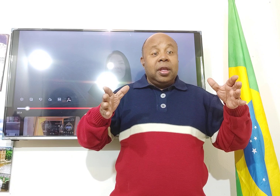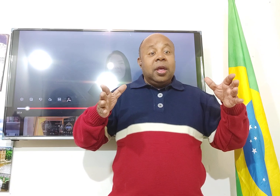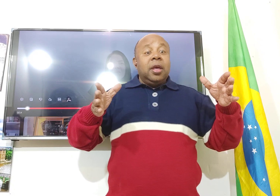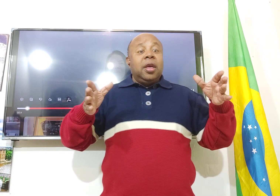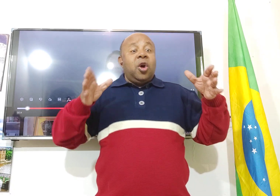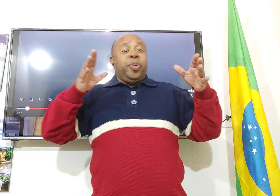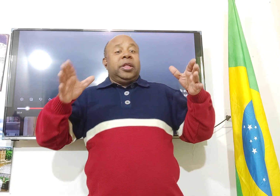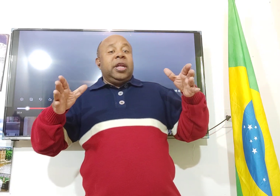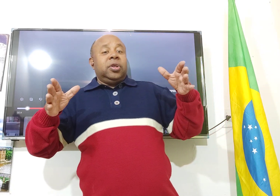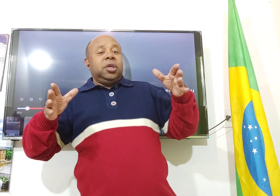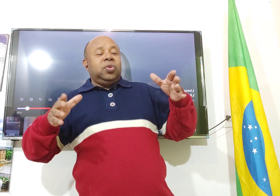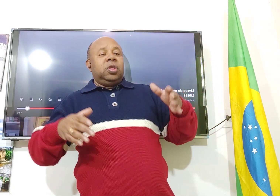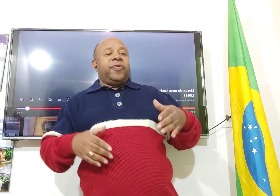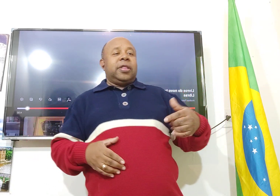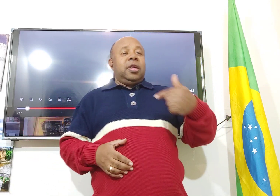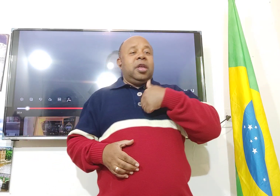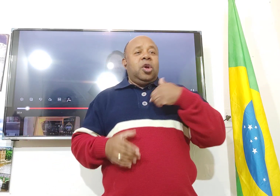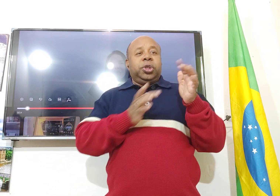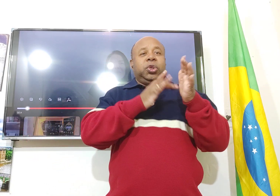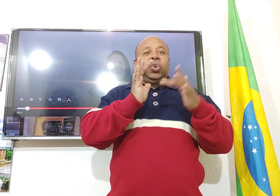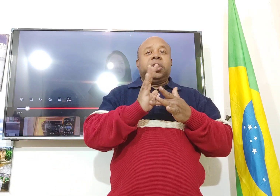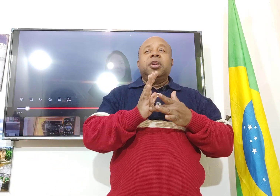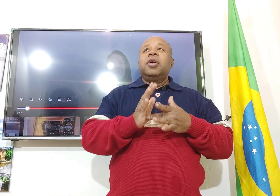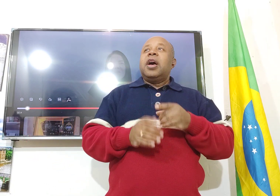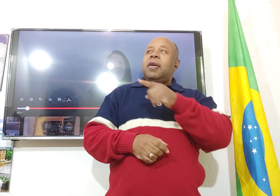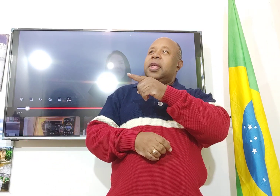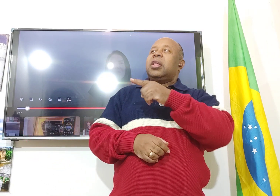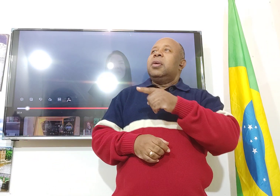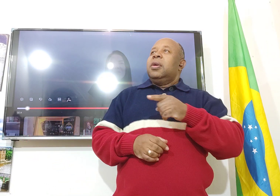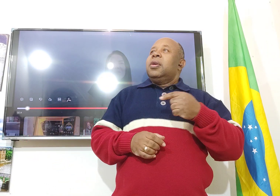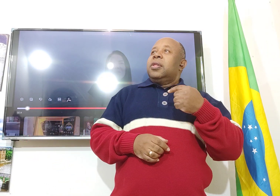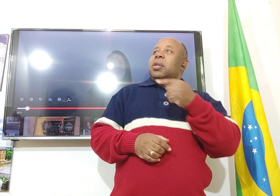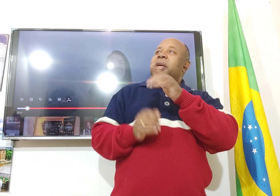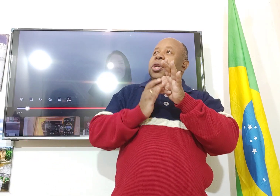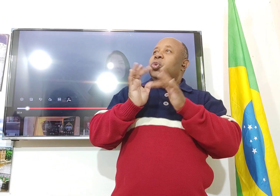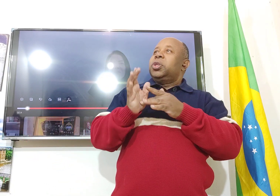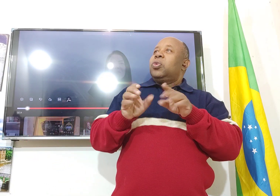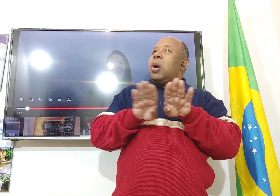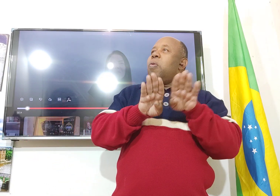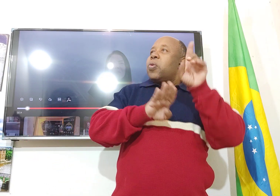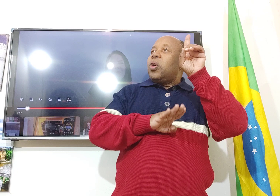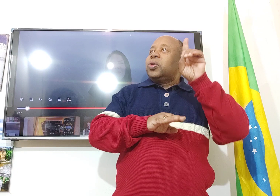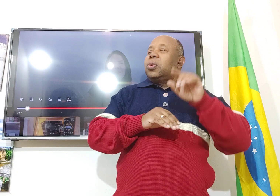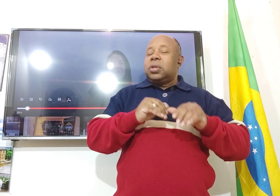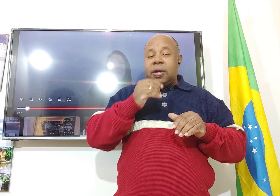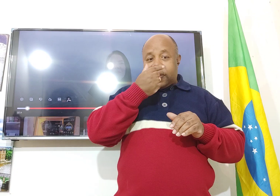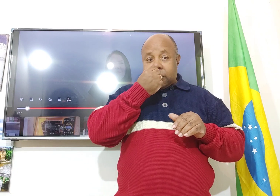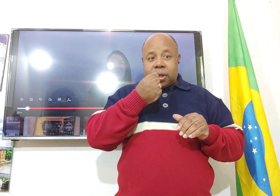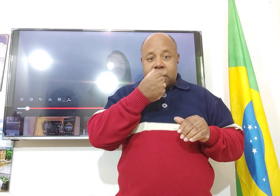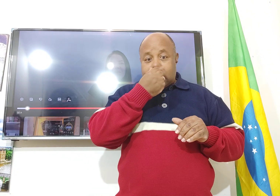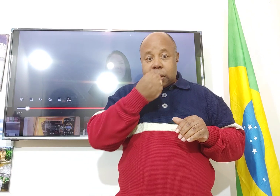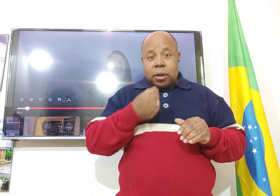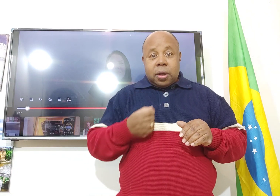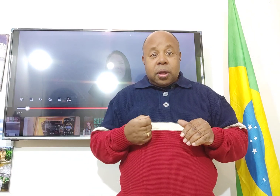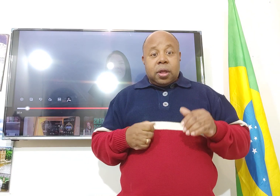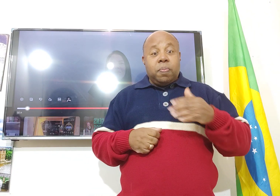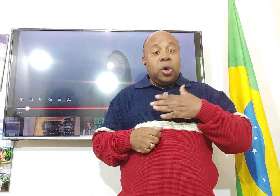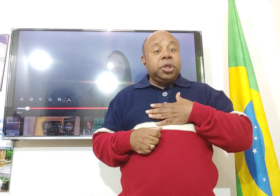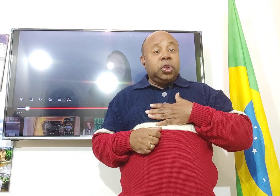assim, eu pertenço a Jesus, eu falo assim, eu Jesus. Ah, você também é Jesus? Igual Deus, né? Então, meu